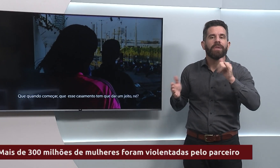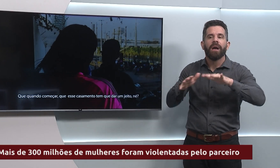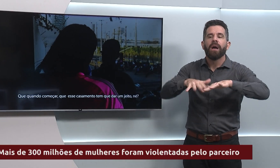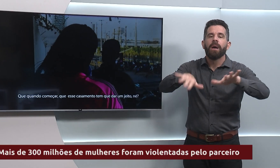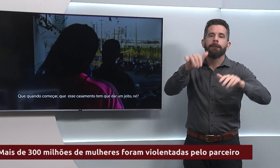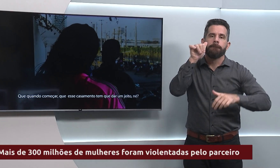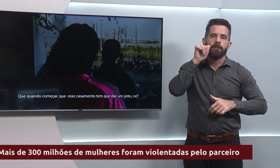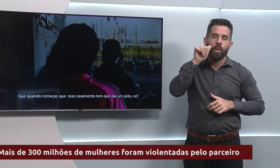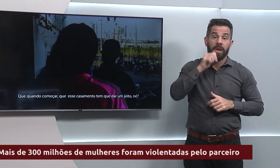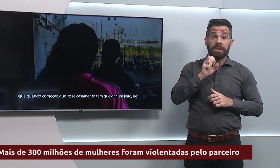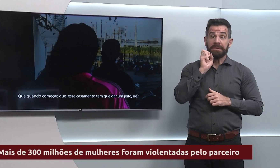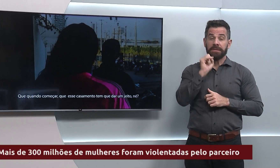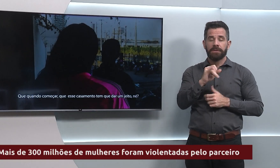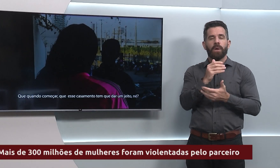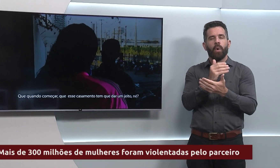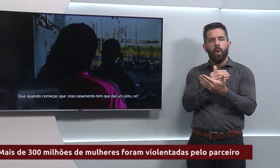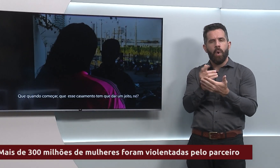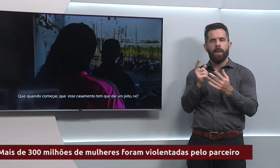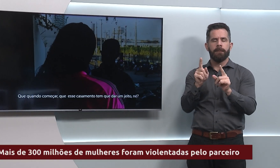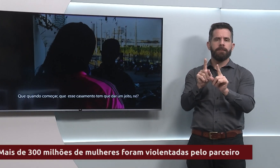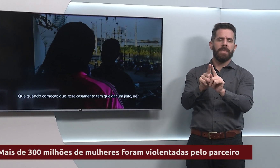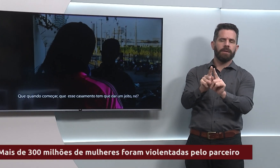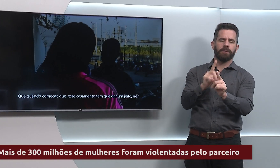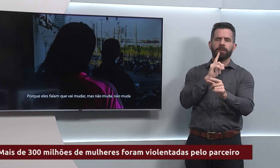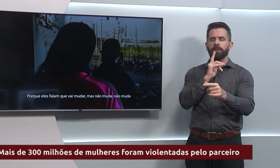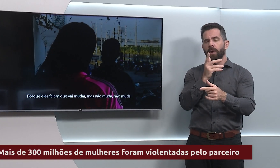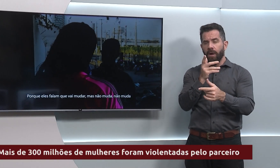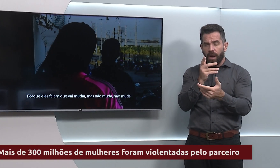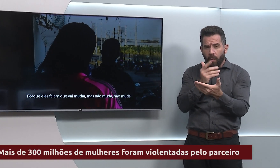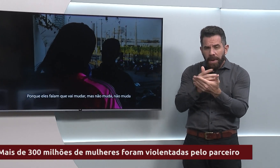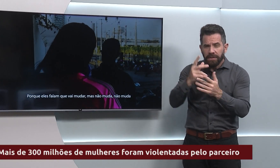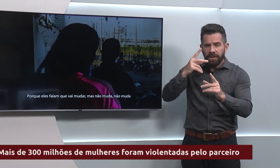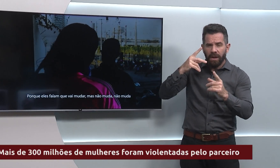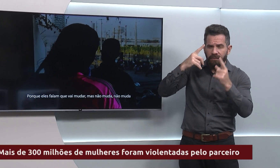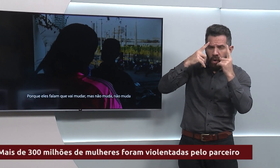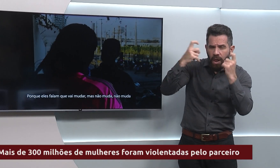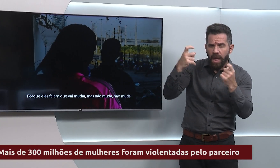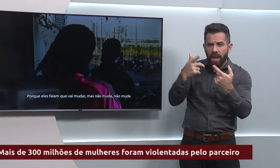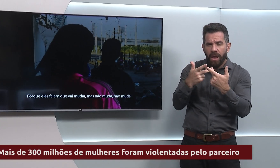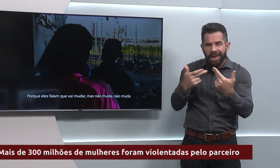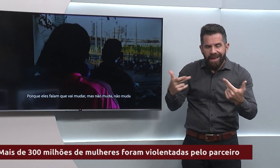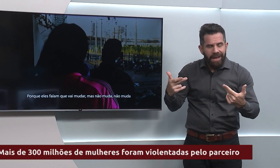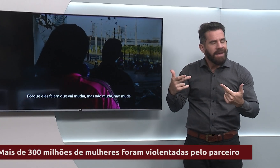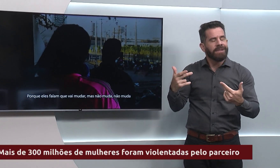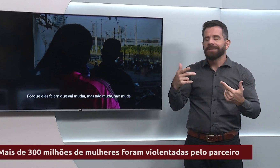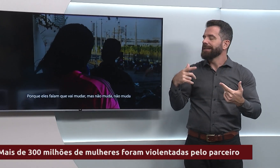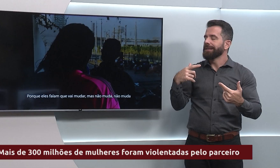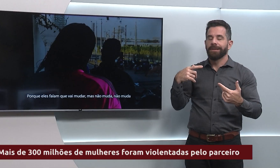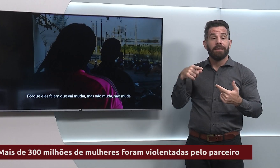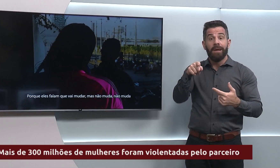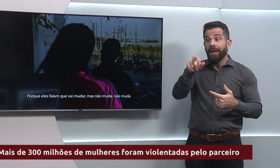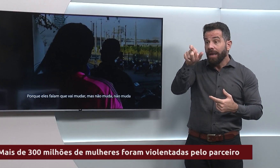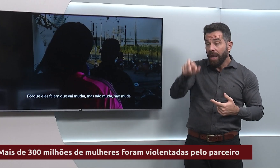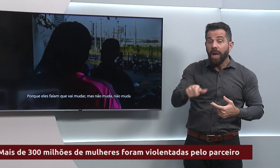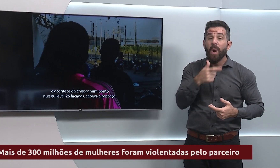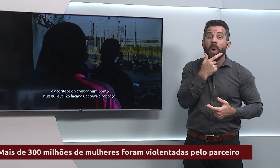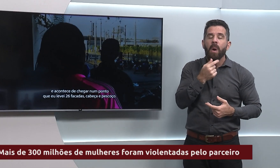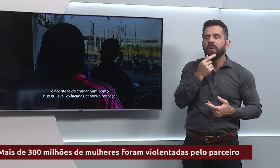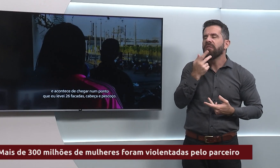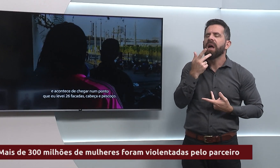começar que esse casamento tem que dar um jeito, né? Porque eles falam que vai mudar, mas não muda. Não muda e acontece